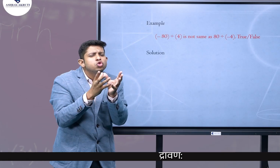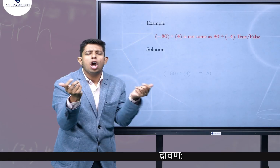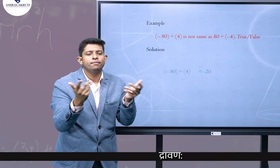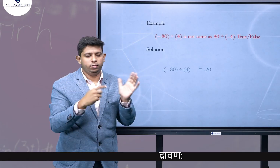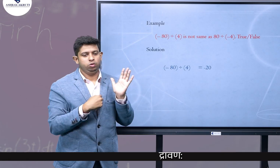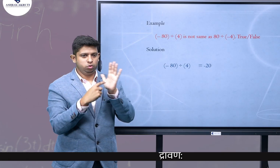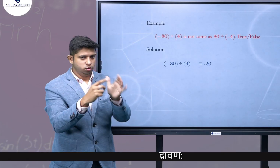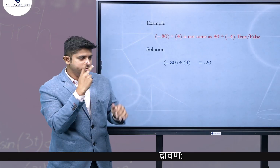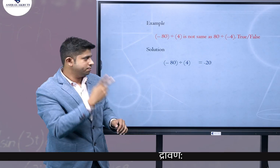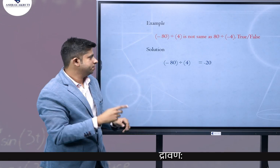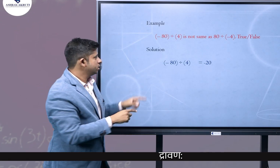द्रावण.